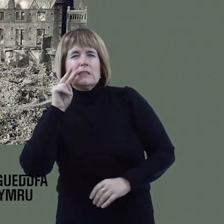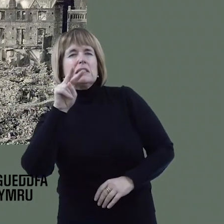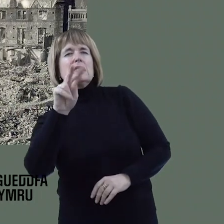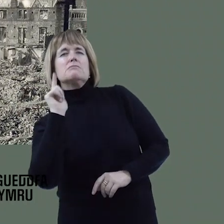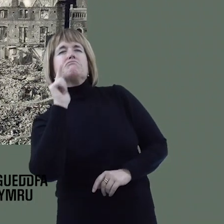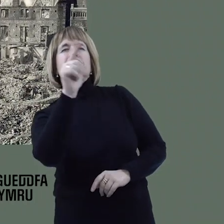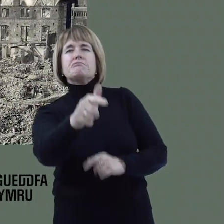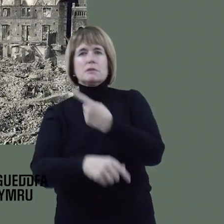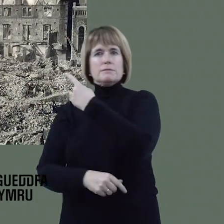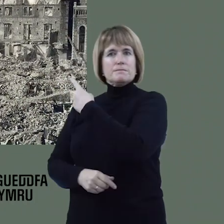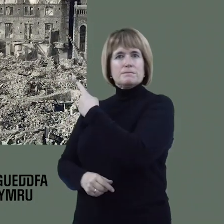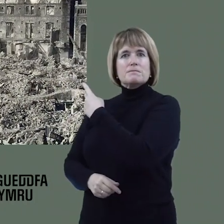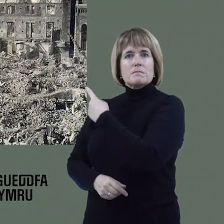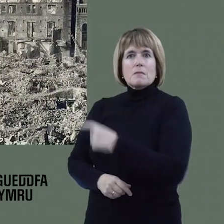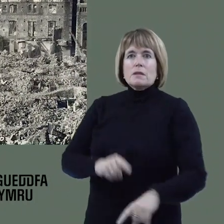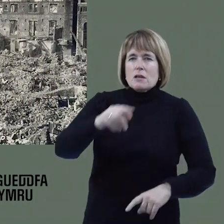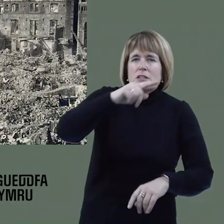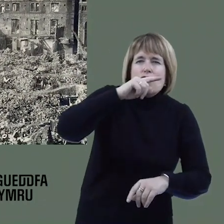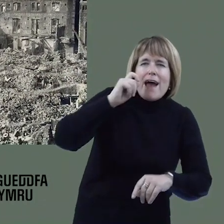fyna. Ond yn edrych drawn gywir.